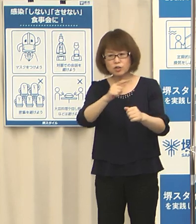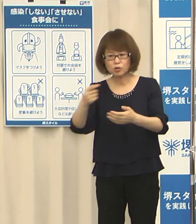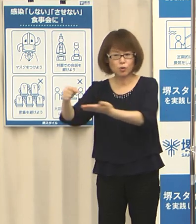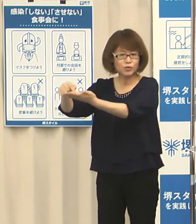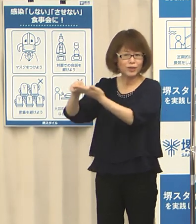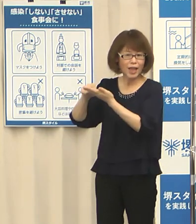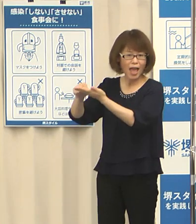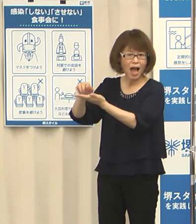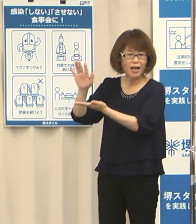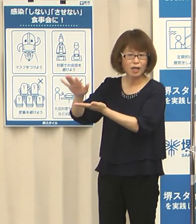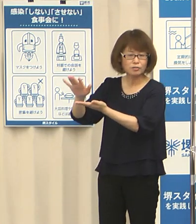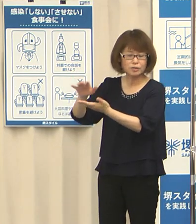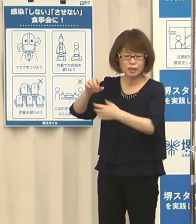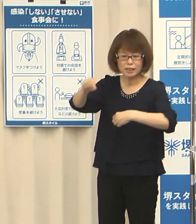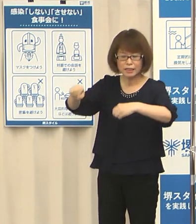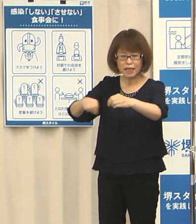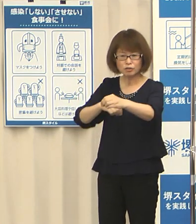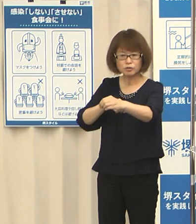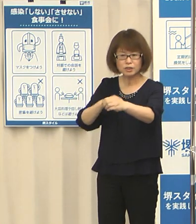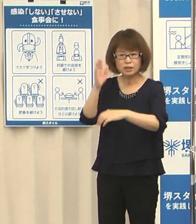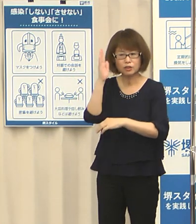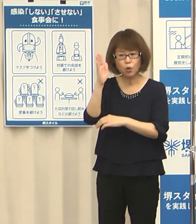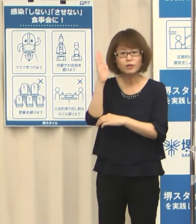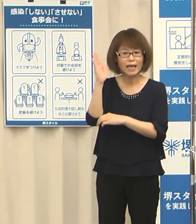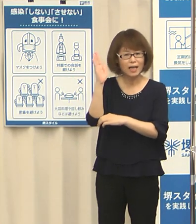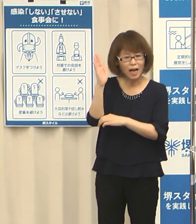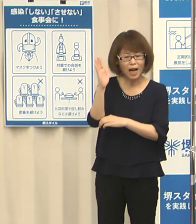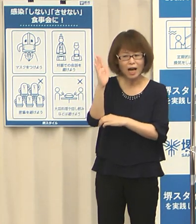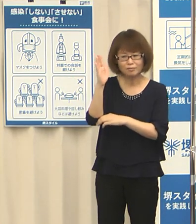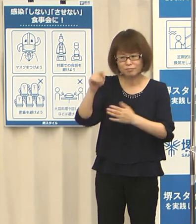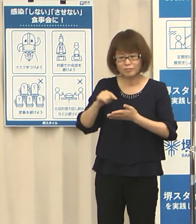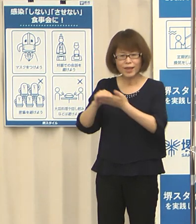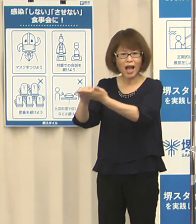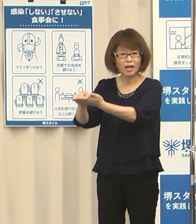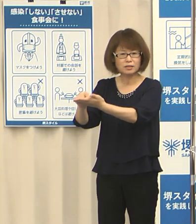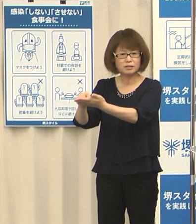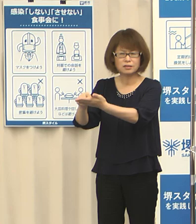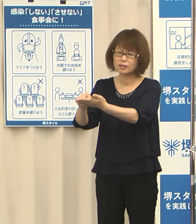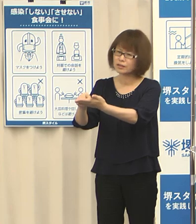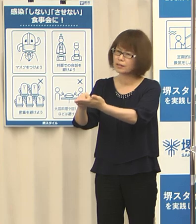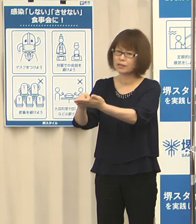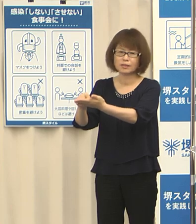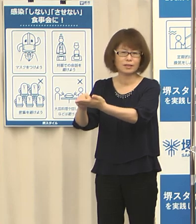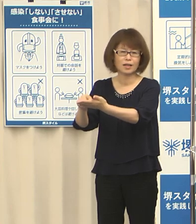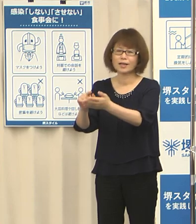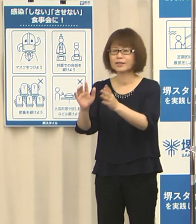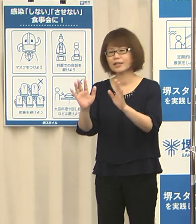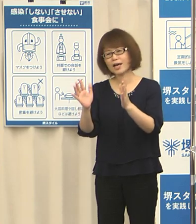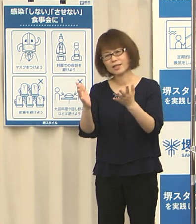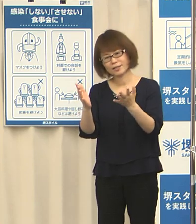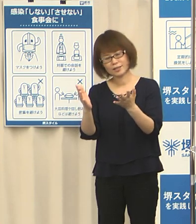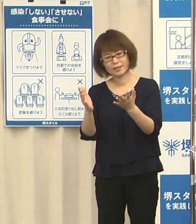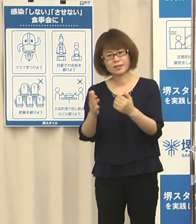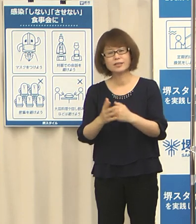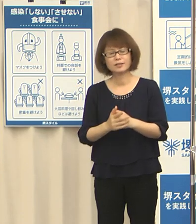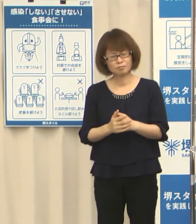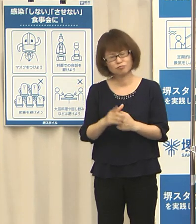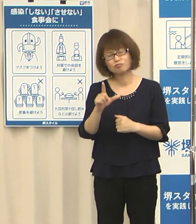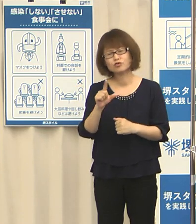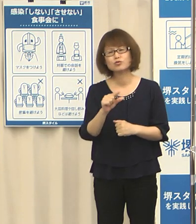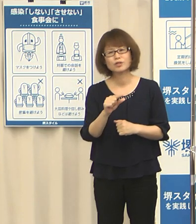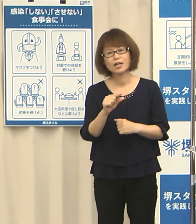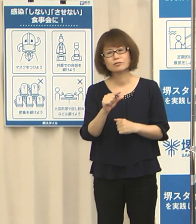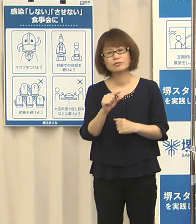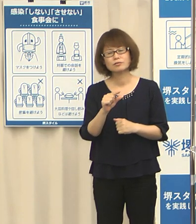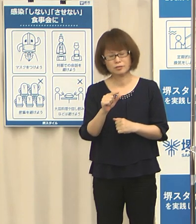が、逆に行政から提案をするような場面というのはあまり見受けられない、消極的に感じています。